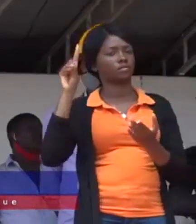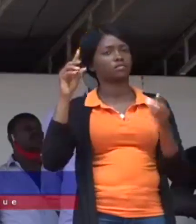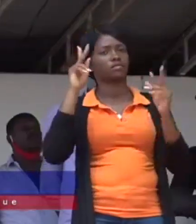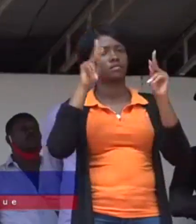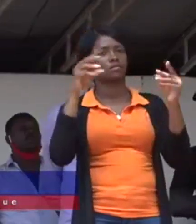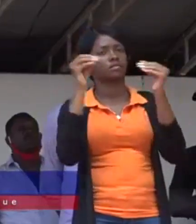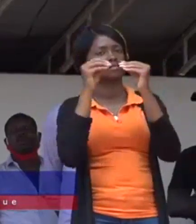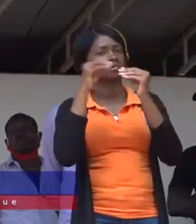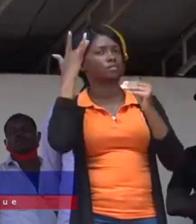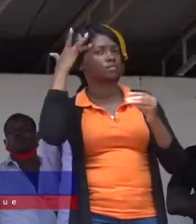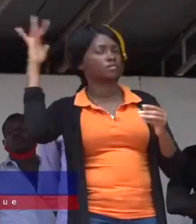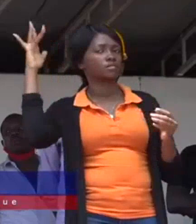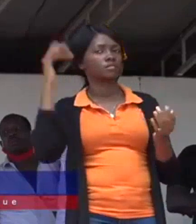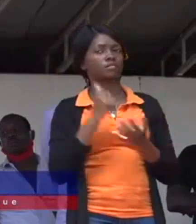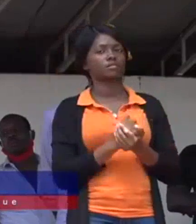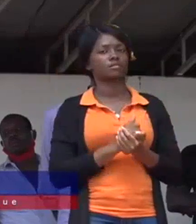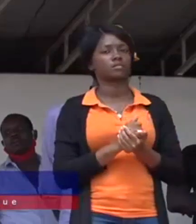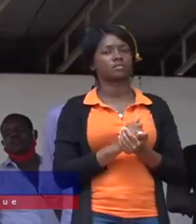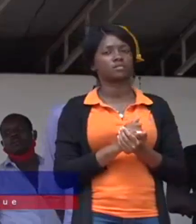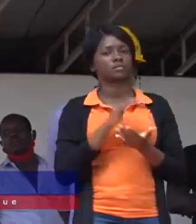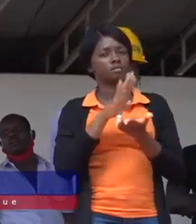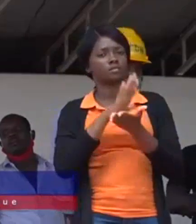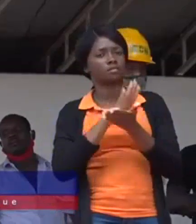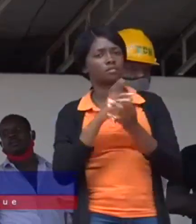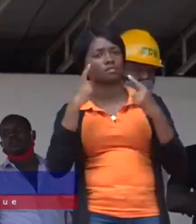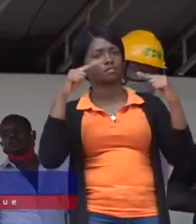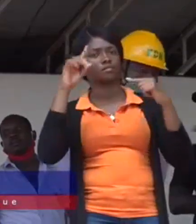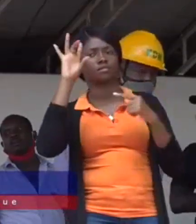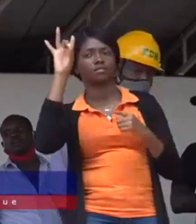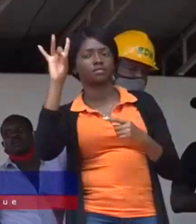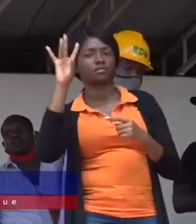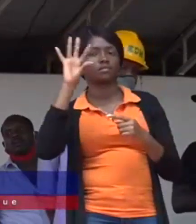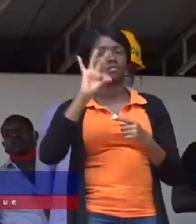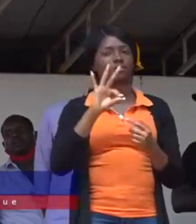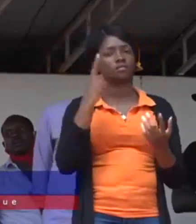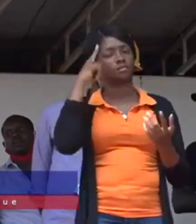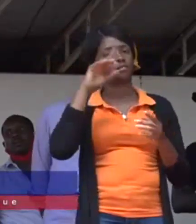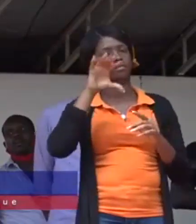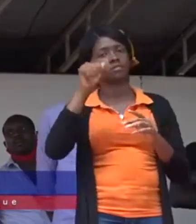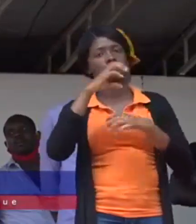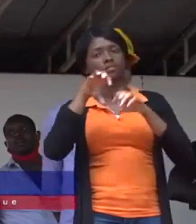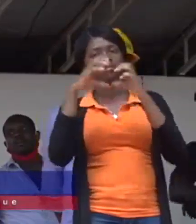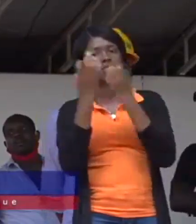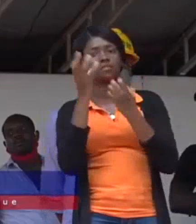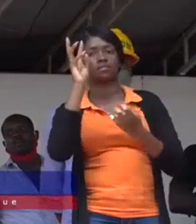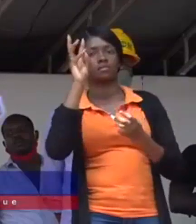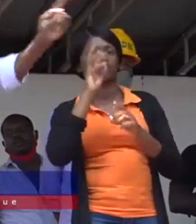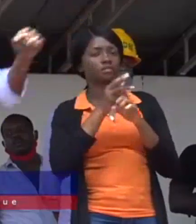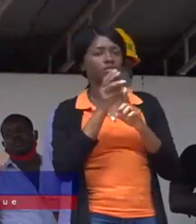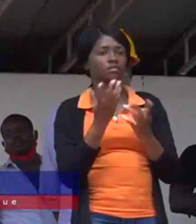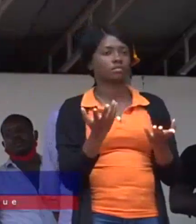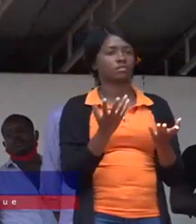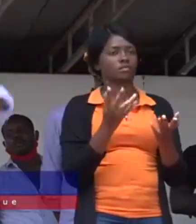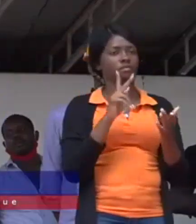intelligent. J'en ai dit dans la campagne, tu as fait moins 8-9 l'école pour les enfants de la 6e année, pour se faire un code 48 km. Premier